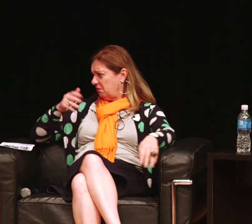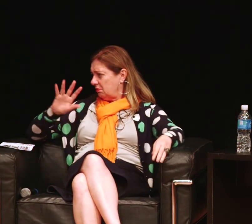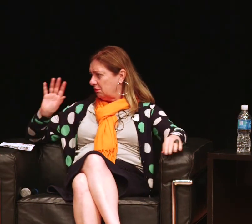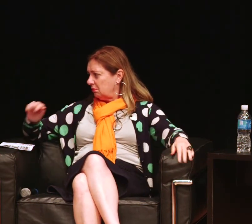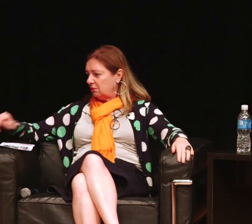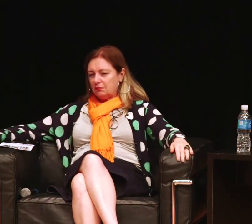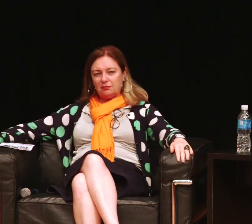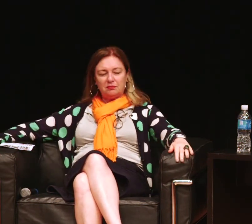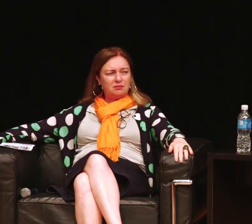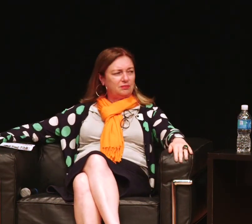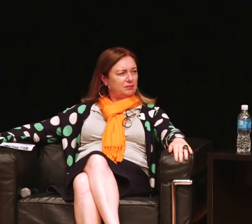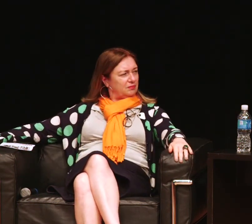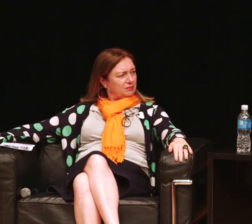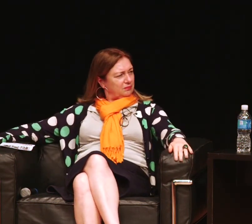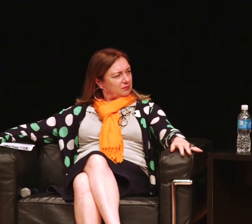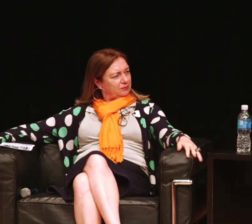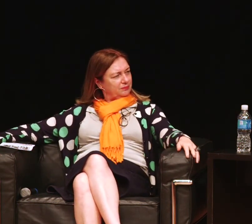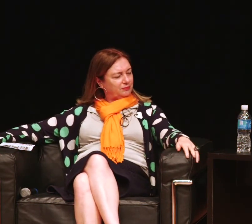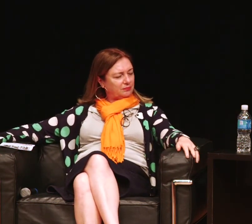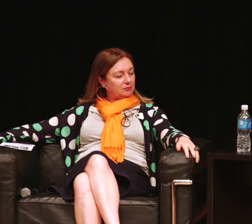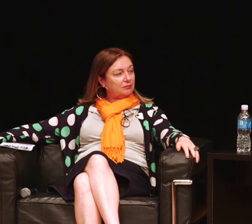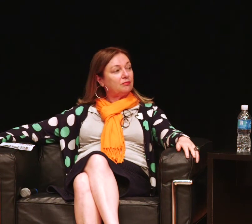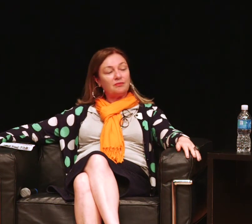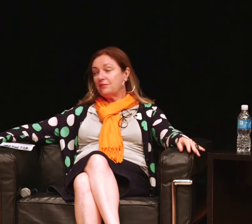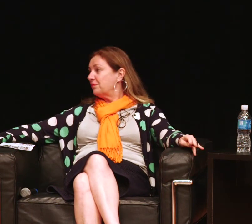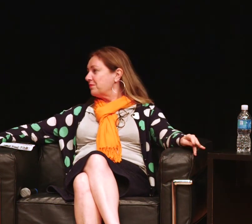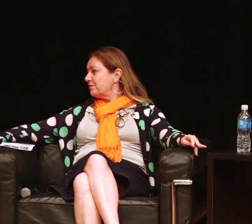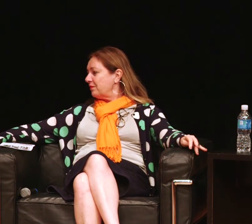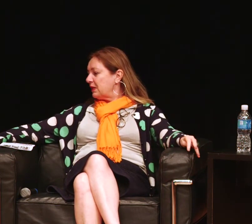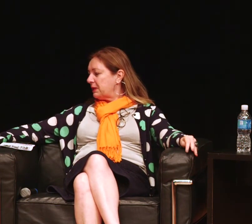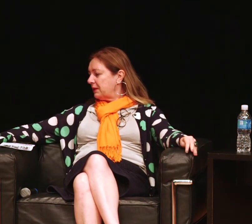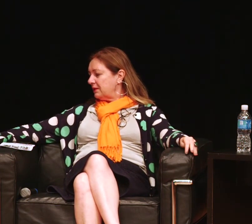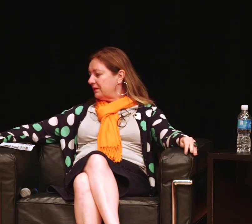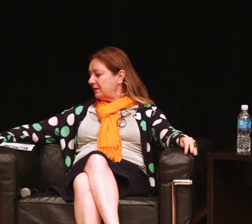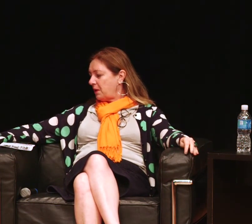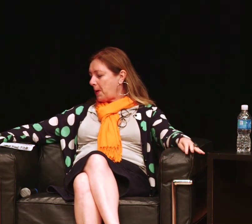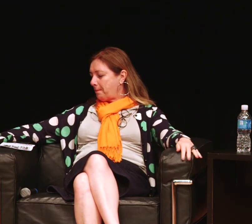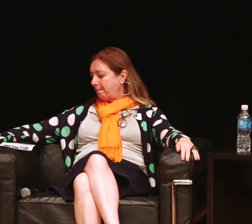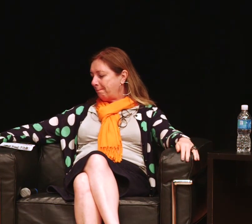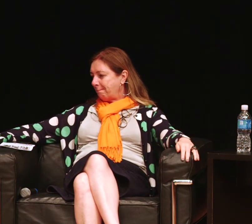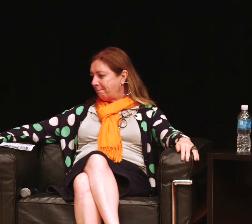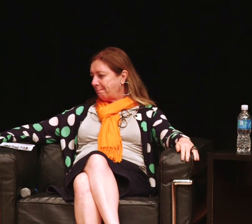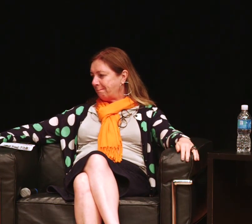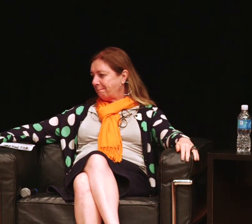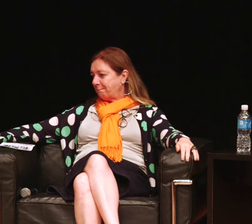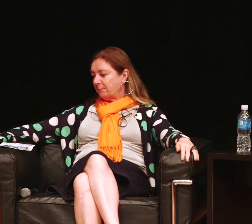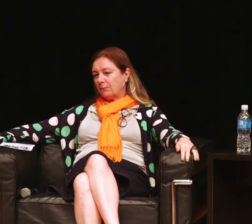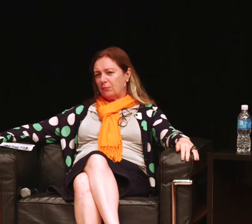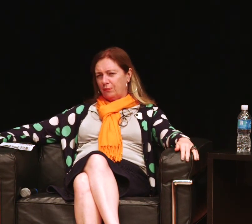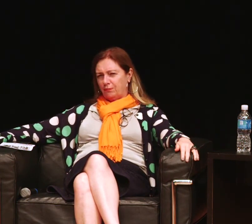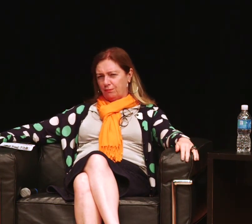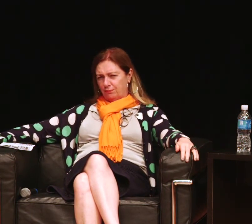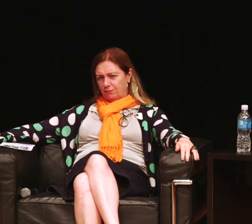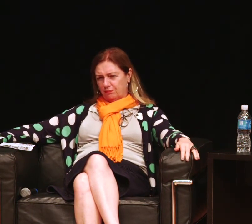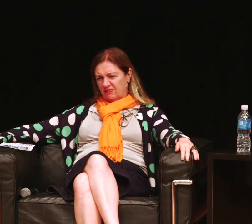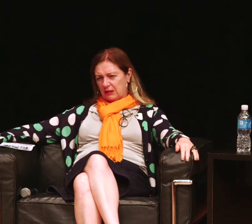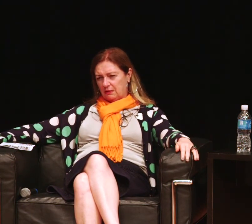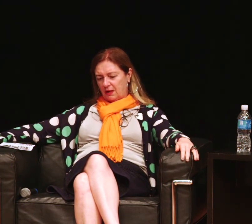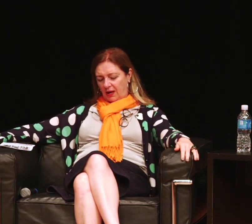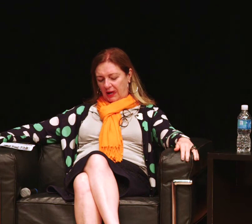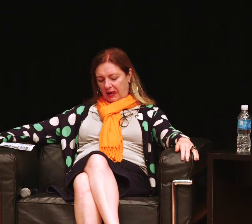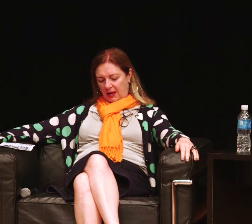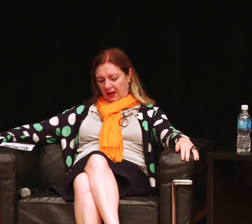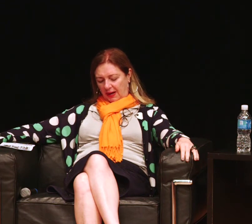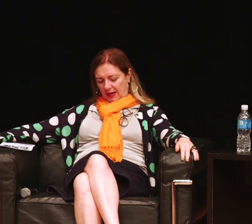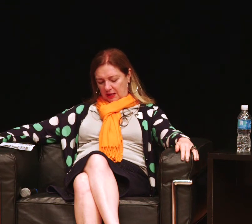essa nossa troca de saberes e informação é que é a grande coisa. Se nós não fizermos essa ida